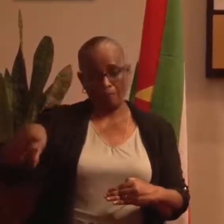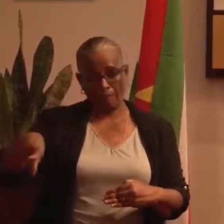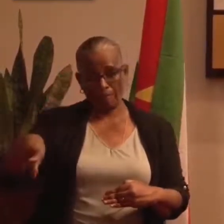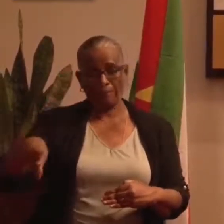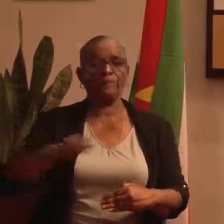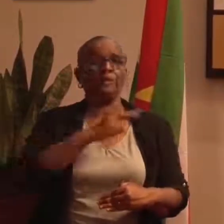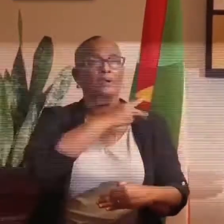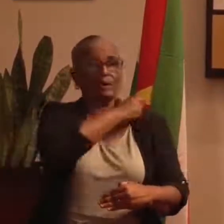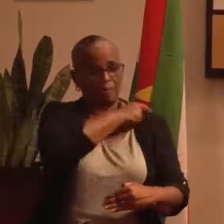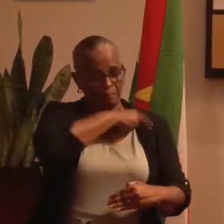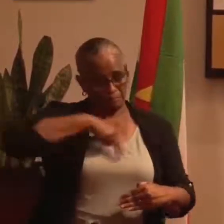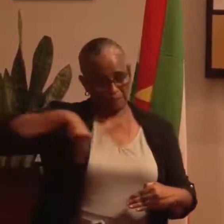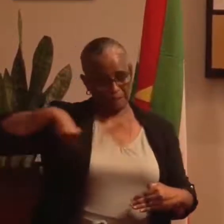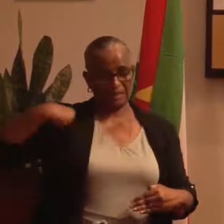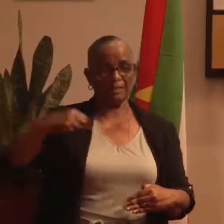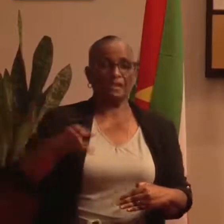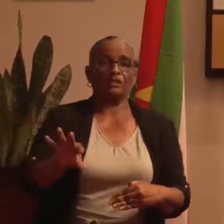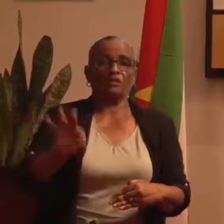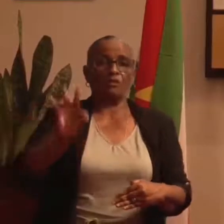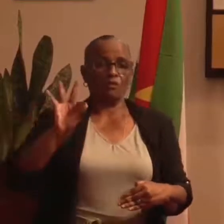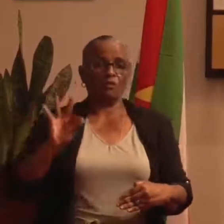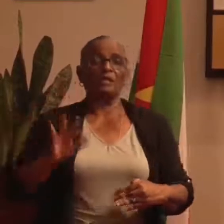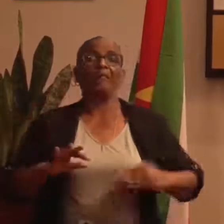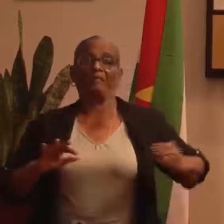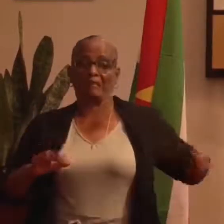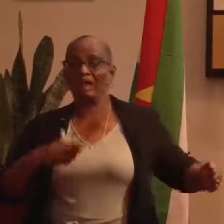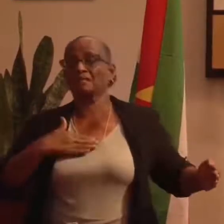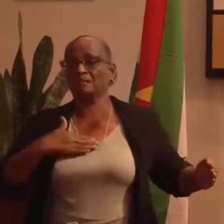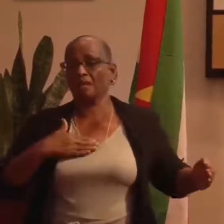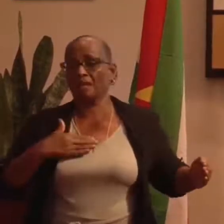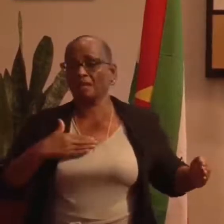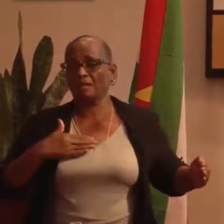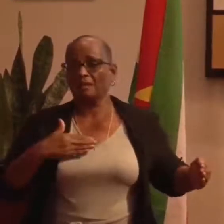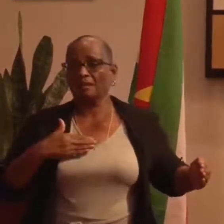President-elect is naast mij hier